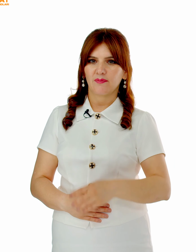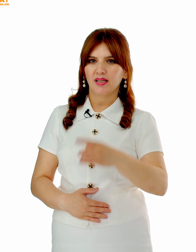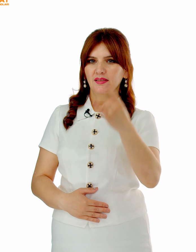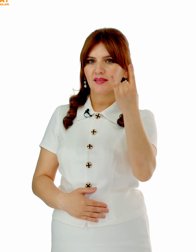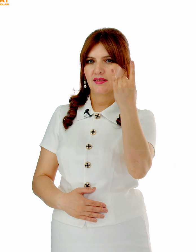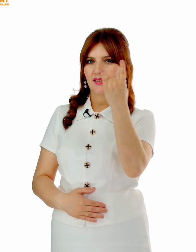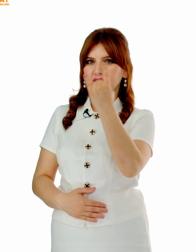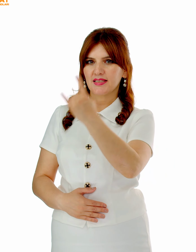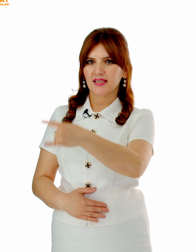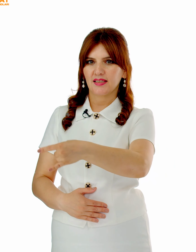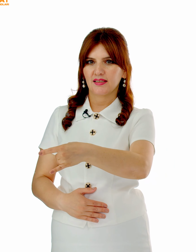Qaytaraman, taksi.